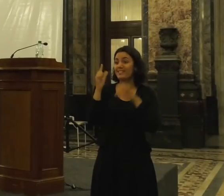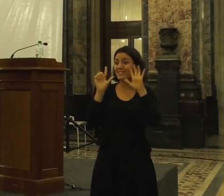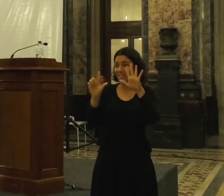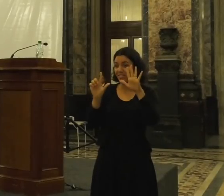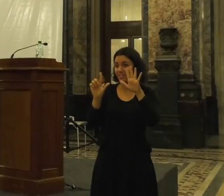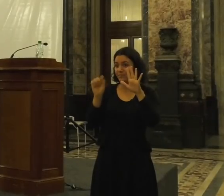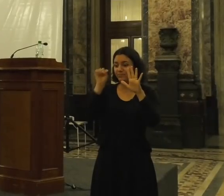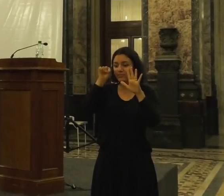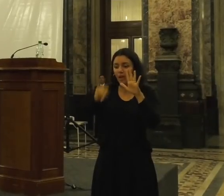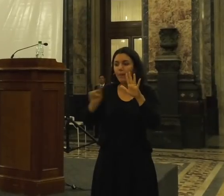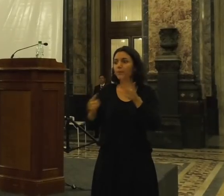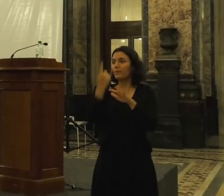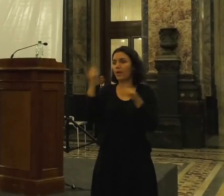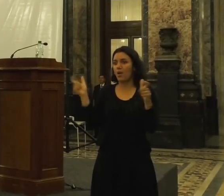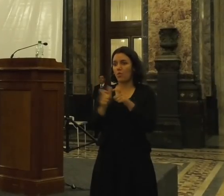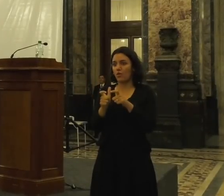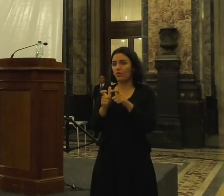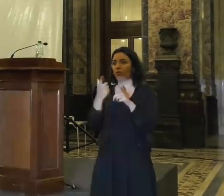2017. Y en ese sentido, bueno...